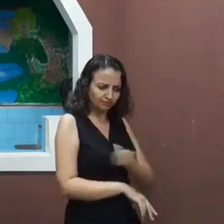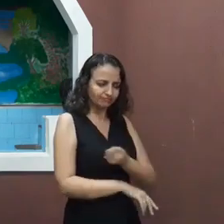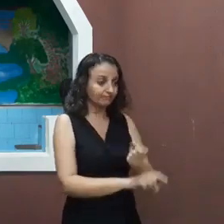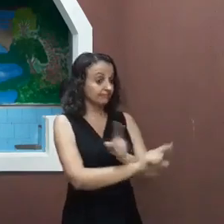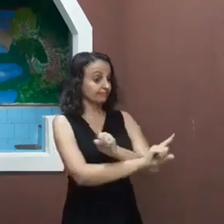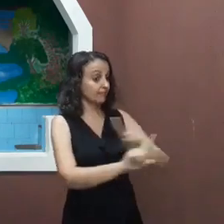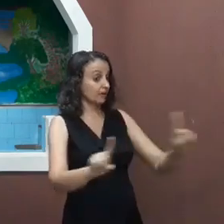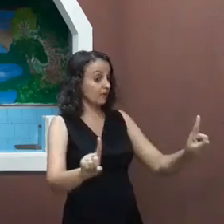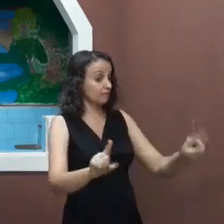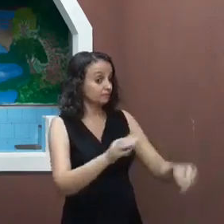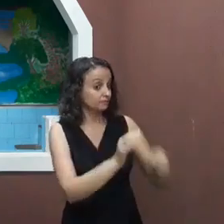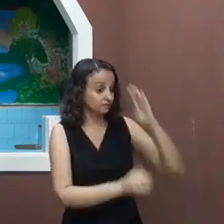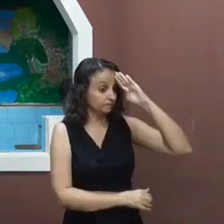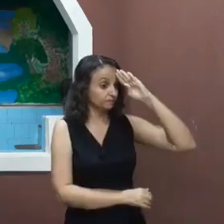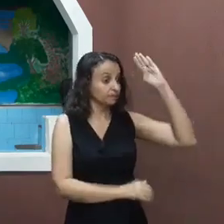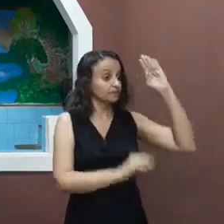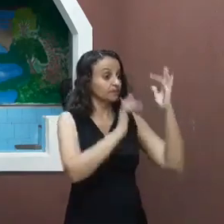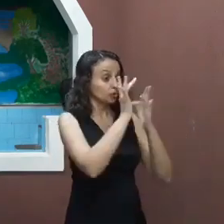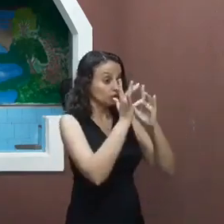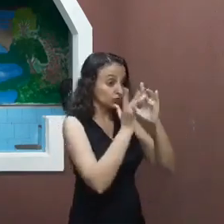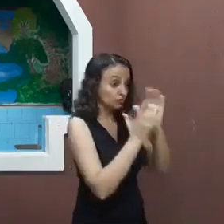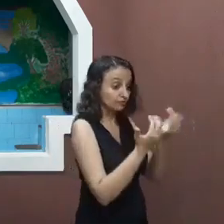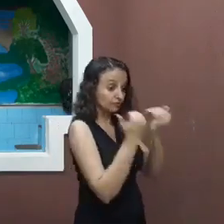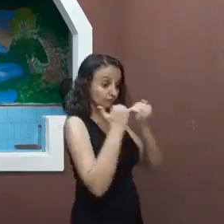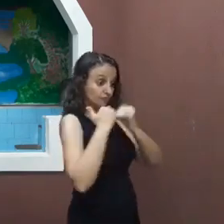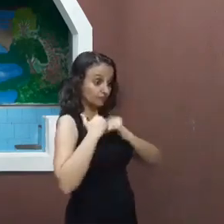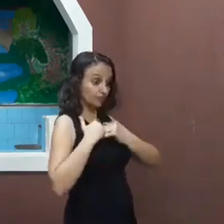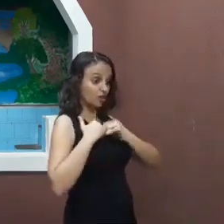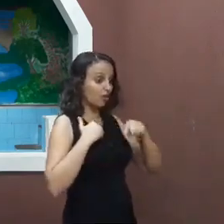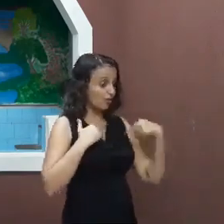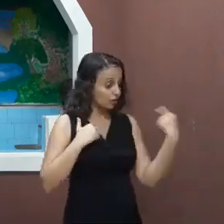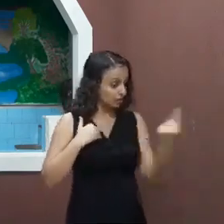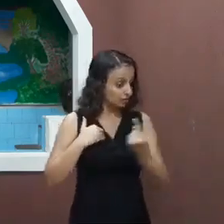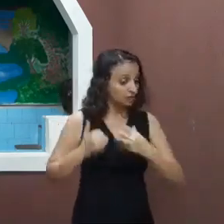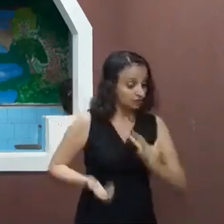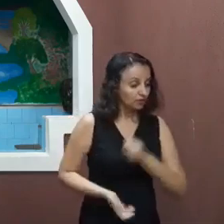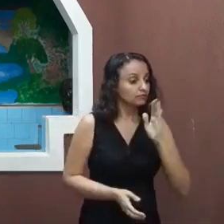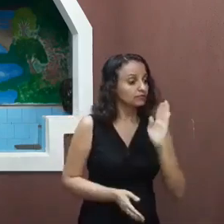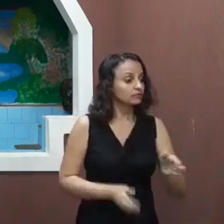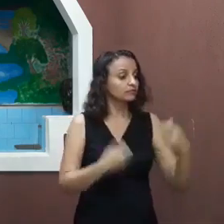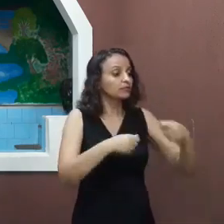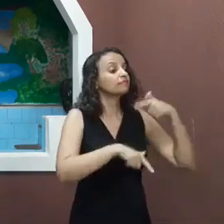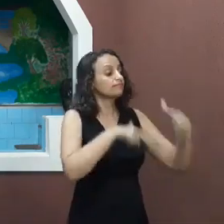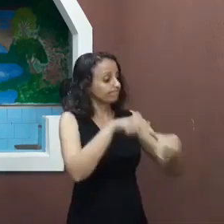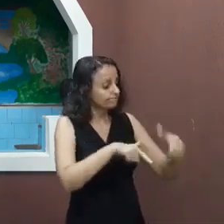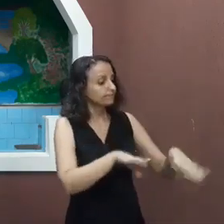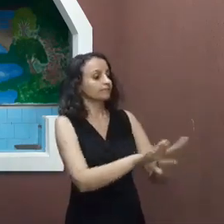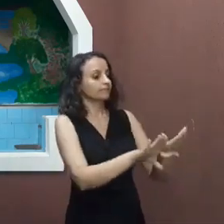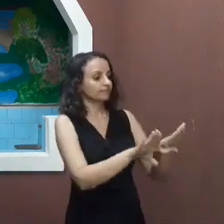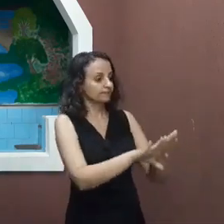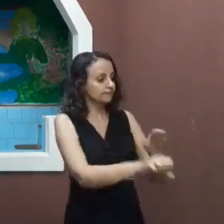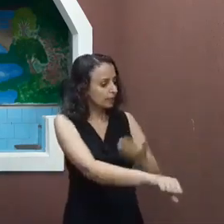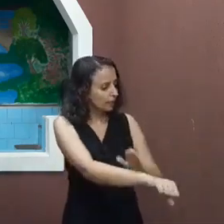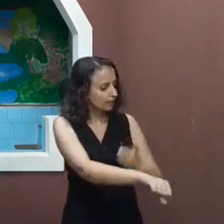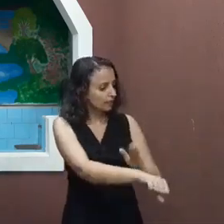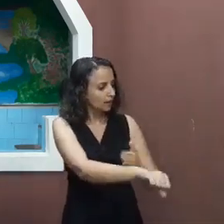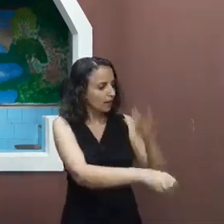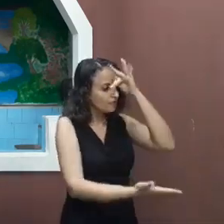precisa se constituir com boas obras. É necessário. Tiago inicia o parágrafo fazendo uma pergunta.